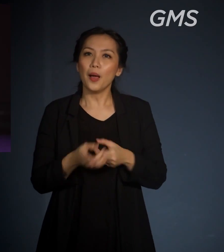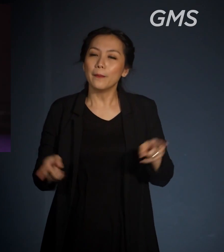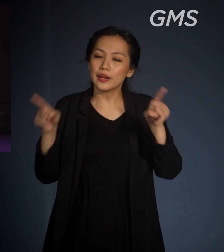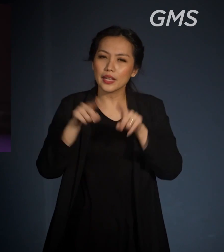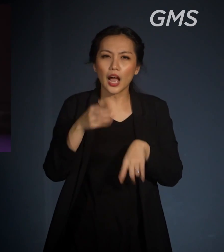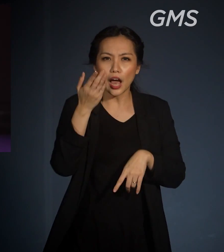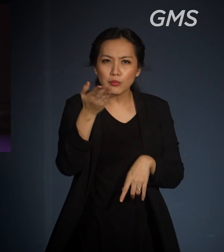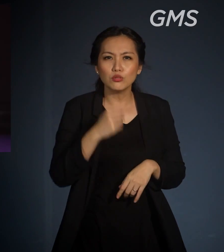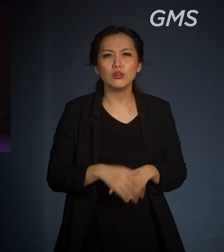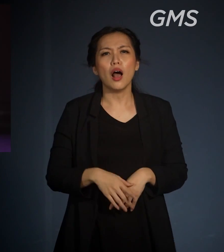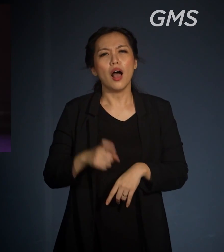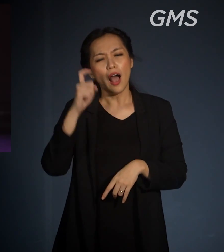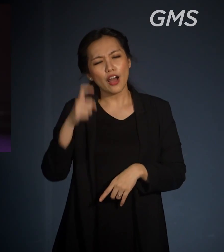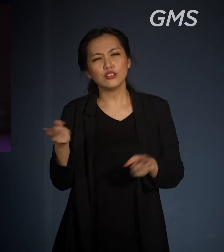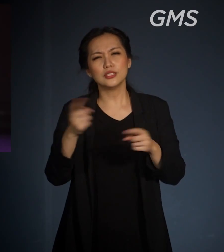anggur yang subur